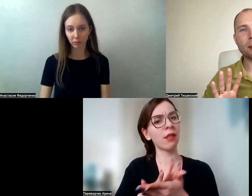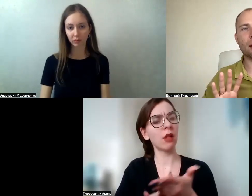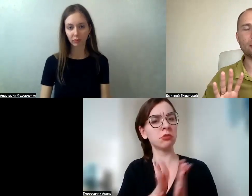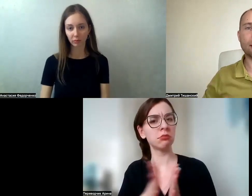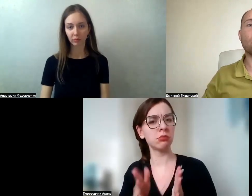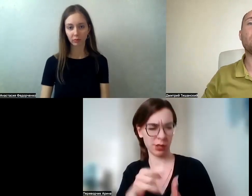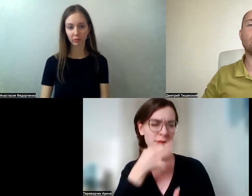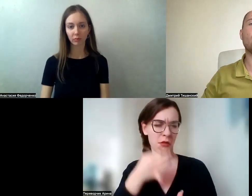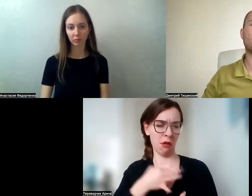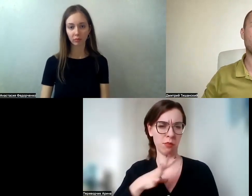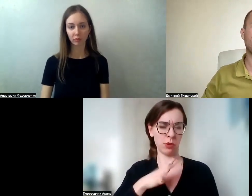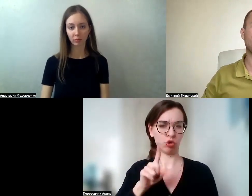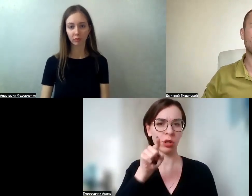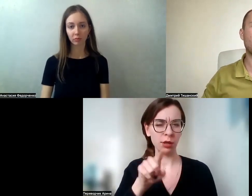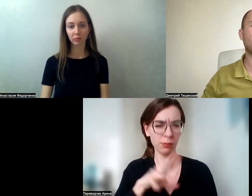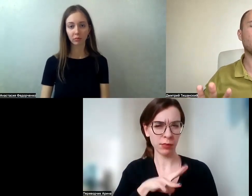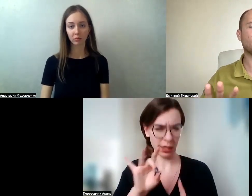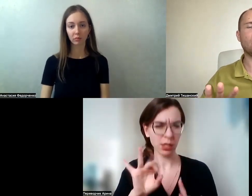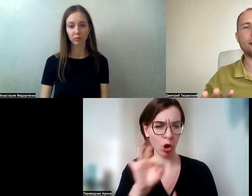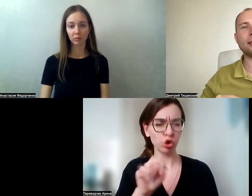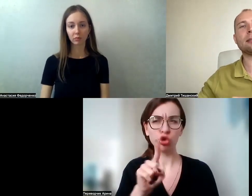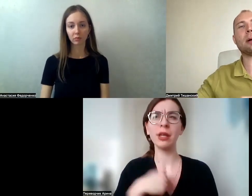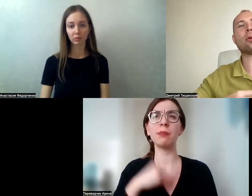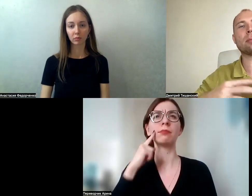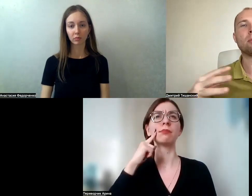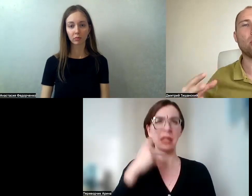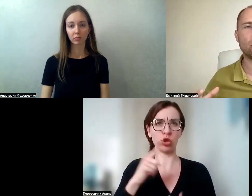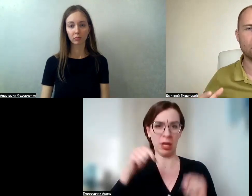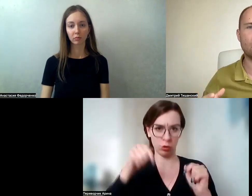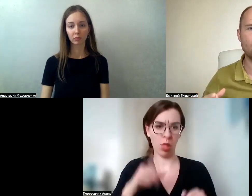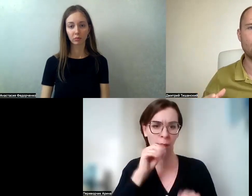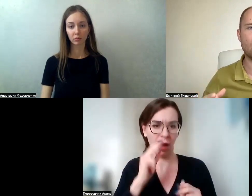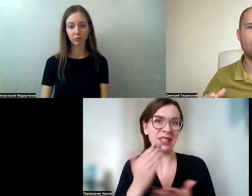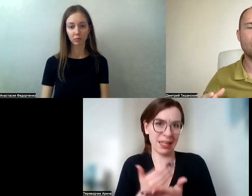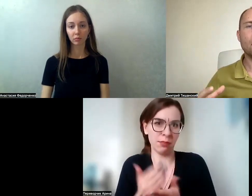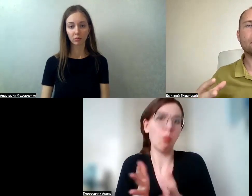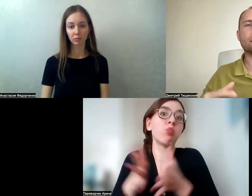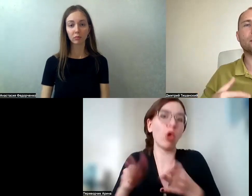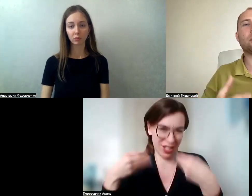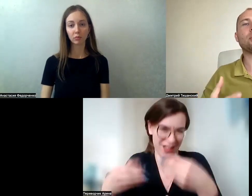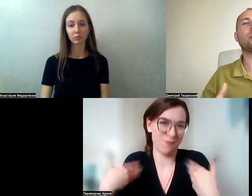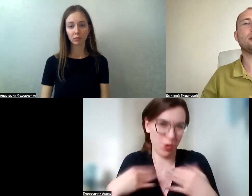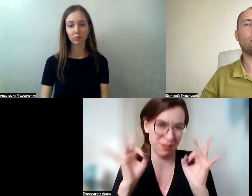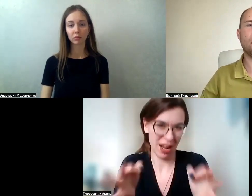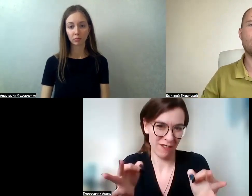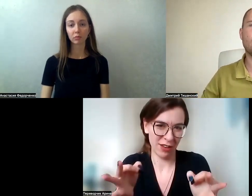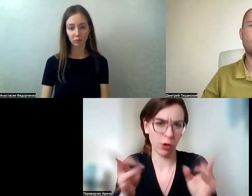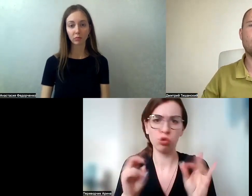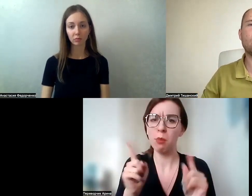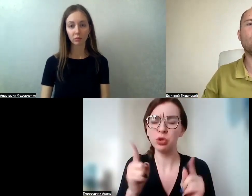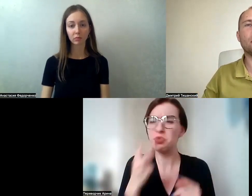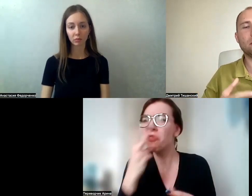что ты упомянула уже про то, что я поняла, что я здесь могу как бы больше дать людям, да, но почему ты это